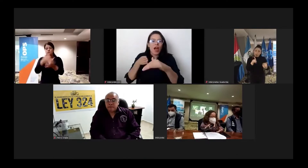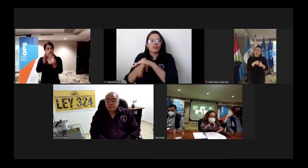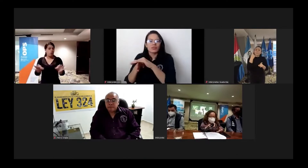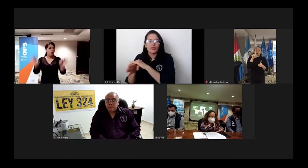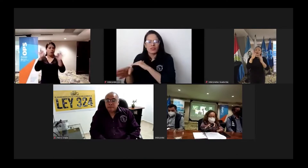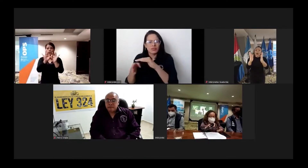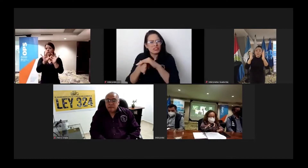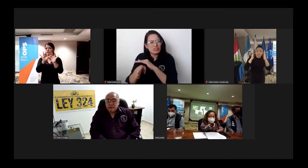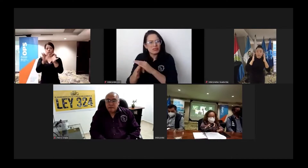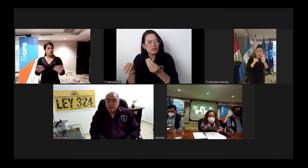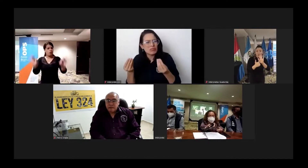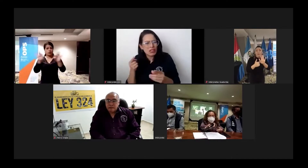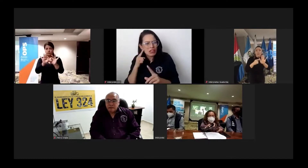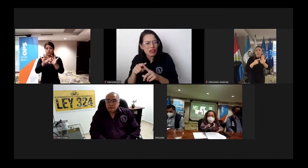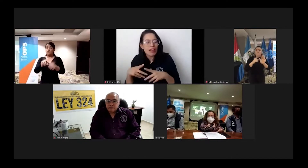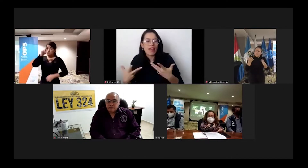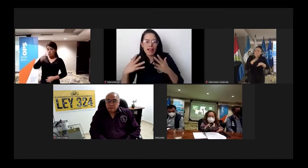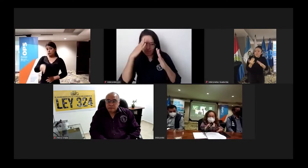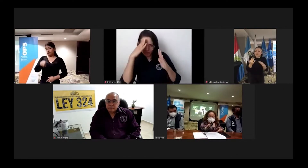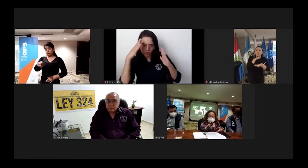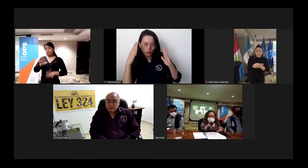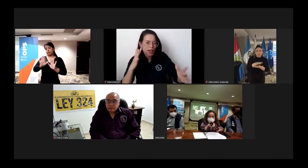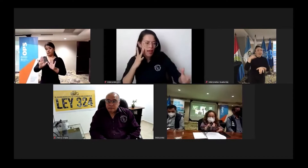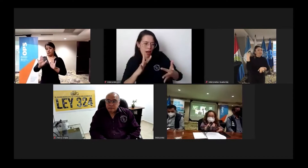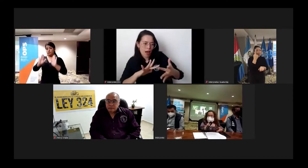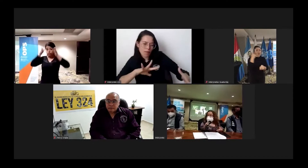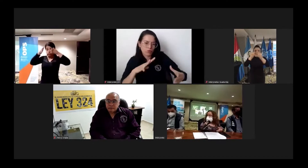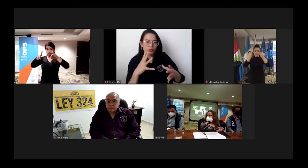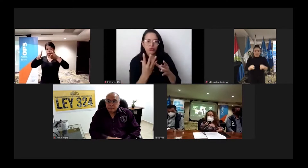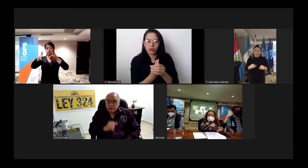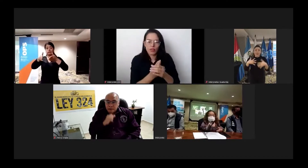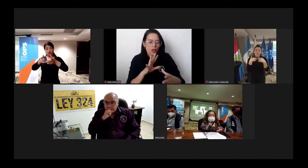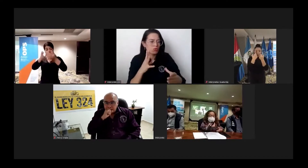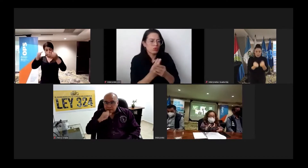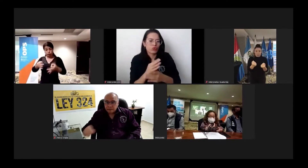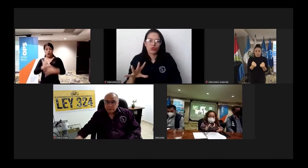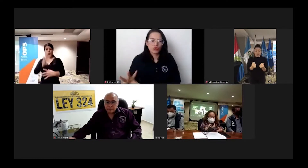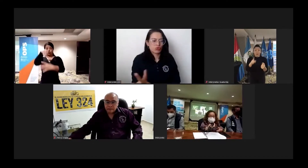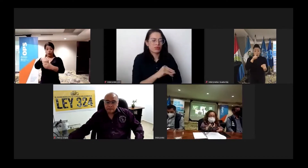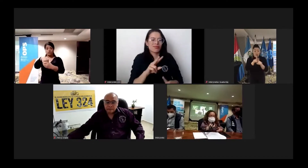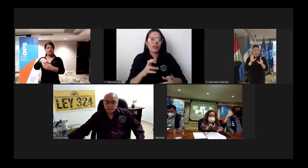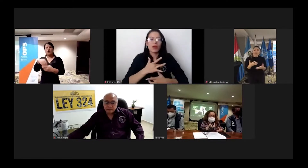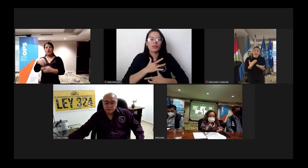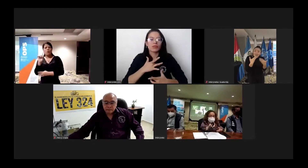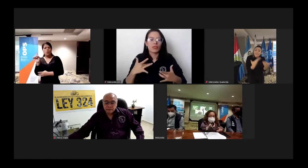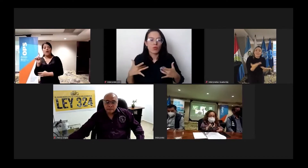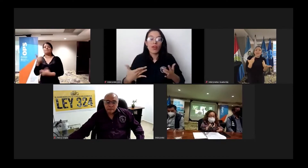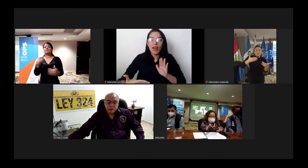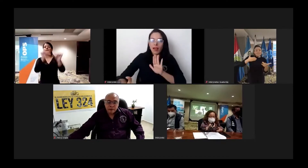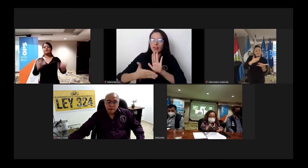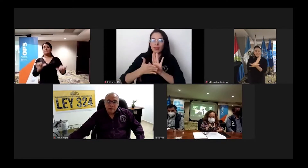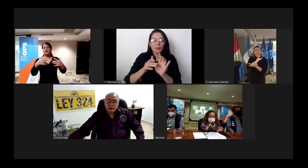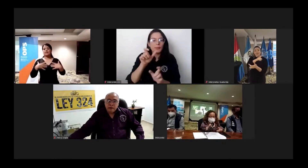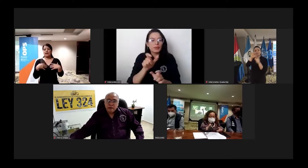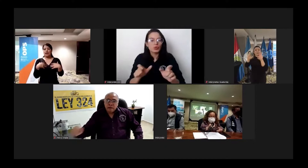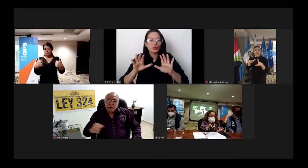atención realmente inclusiva en todos los sistemas de salud como una garantía de los derechos de las personas